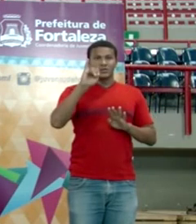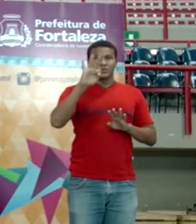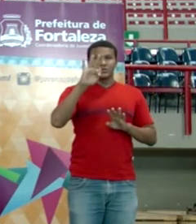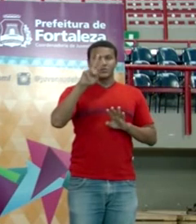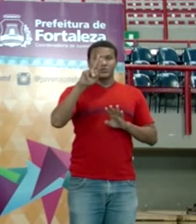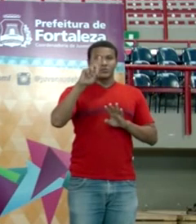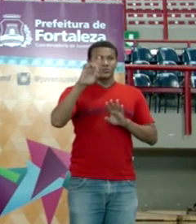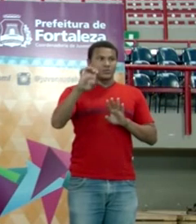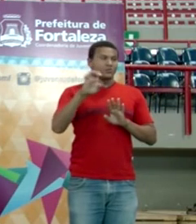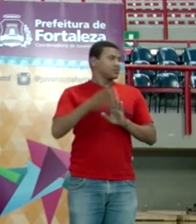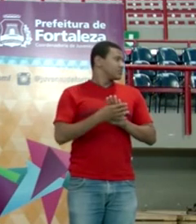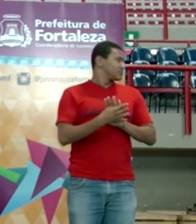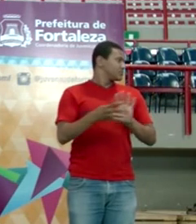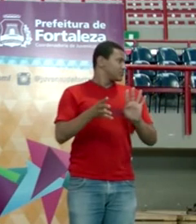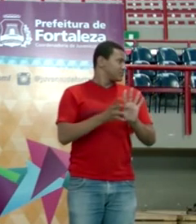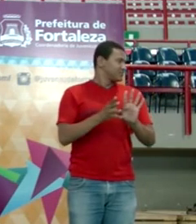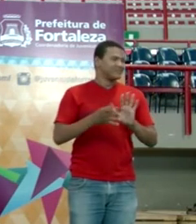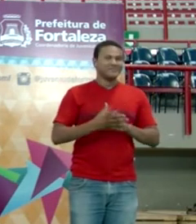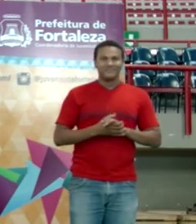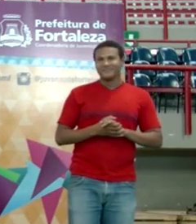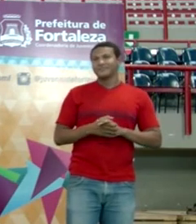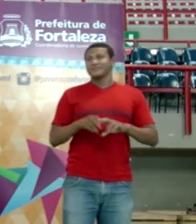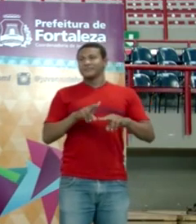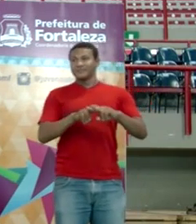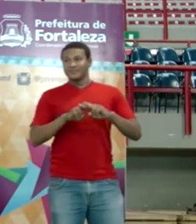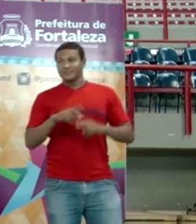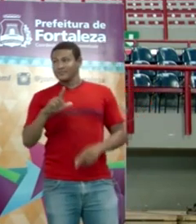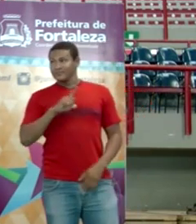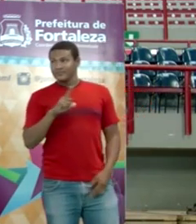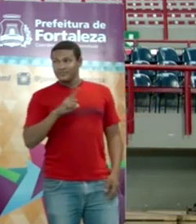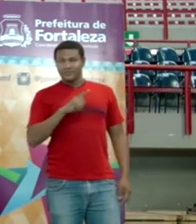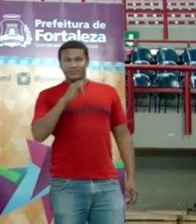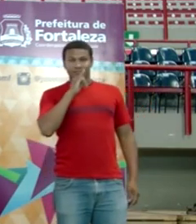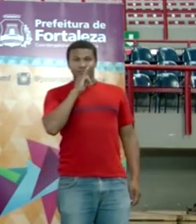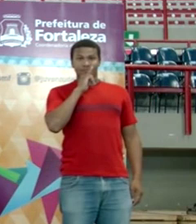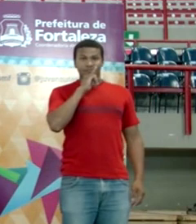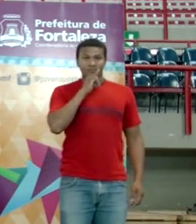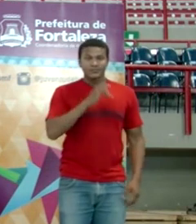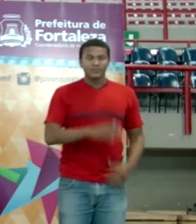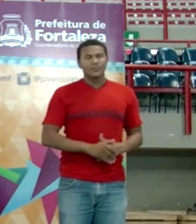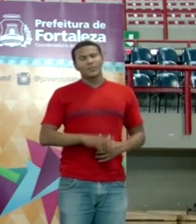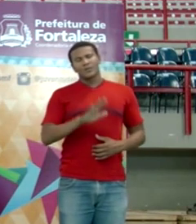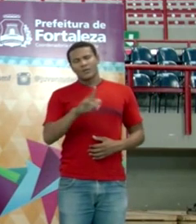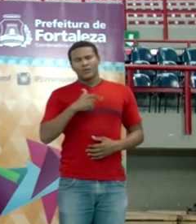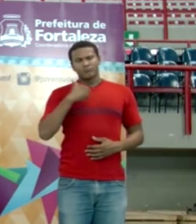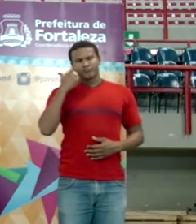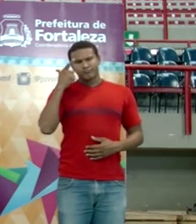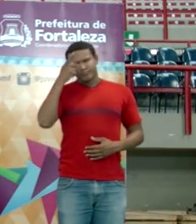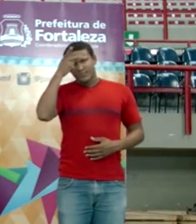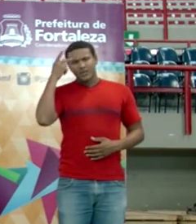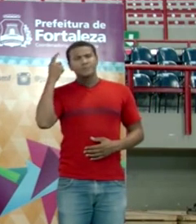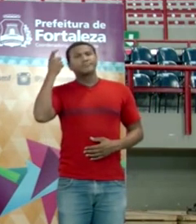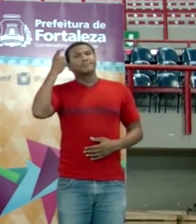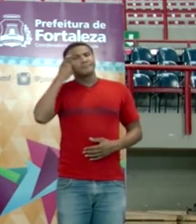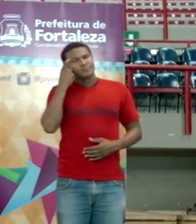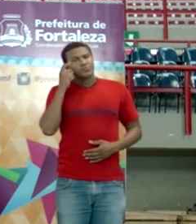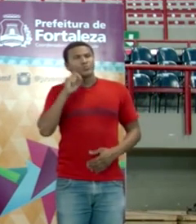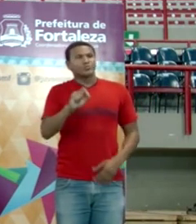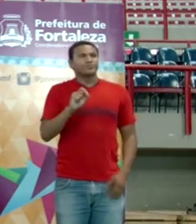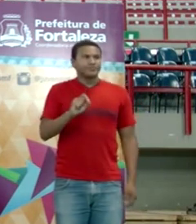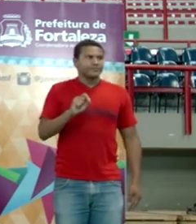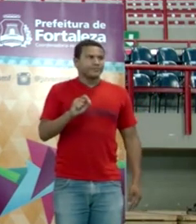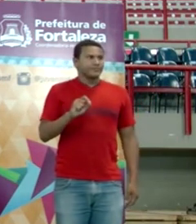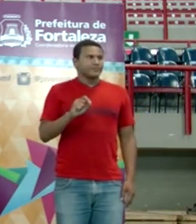Esses mecanismos são o sistema de ventos da atmosfera e as correntes oceânicas. Acredita-se que